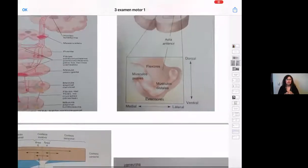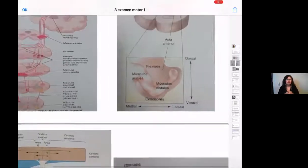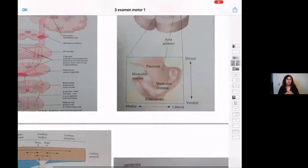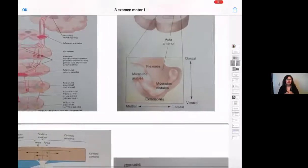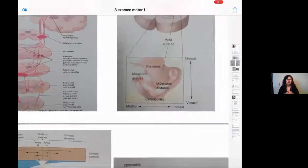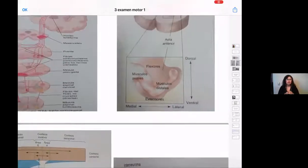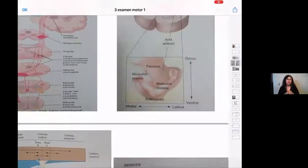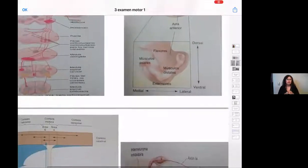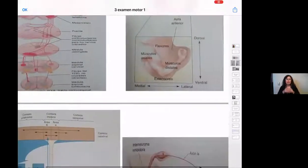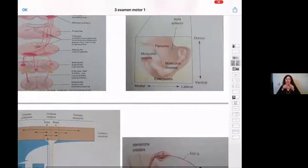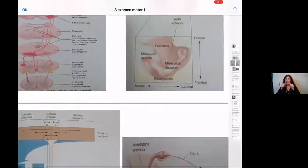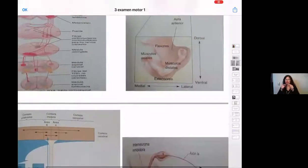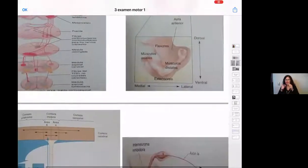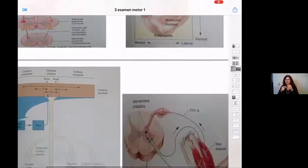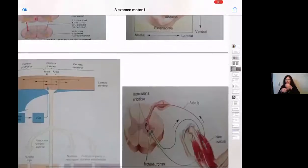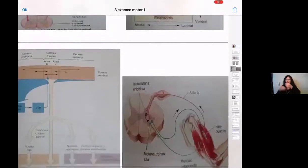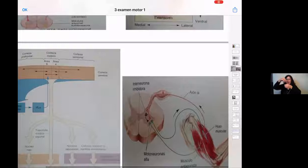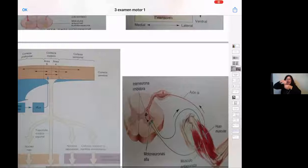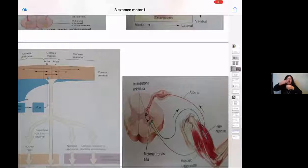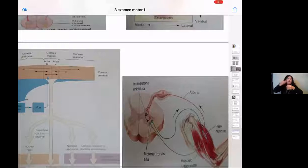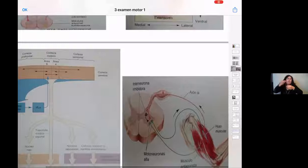en los cortes transversales de la médula espinal.